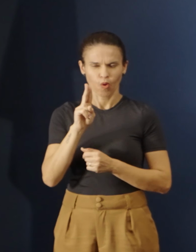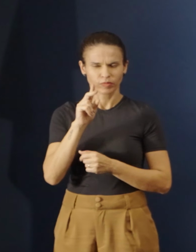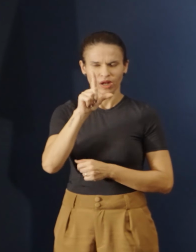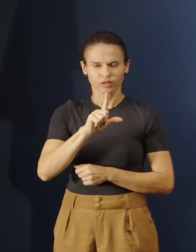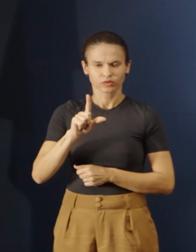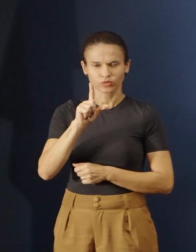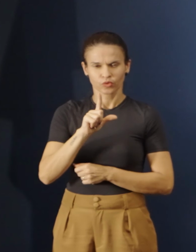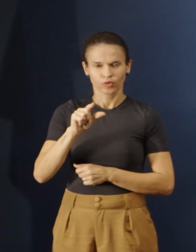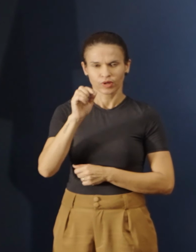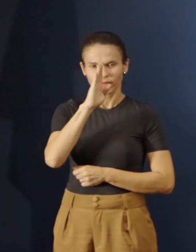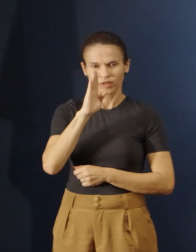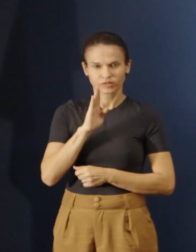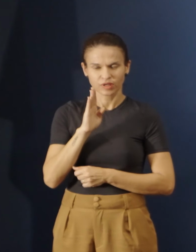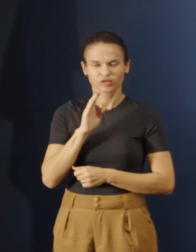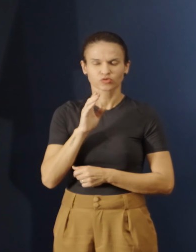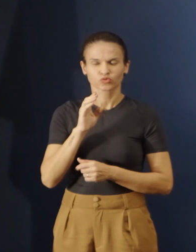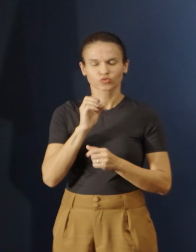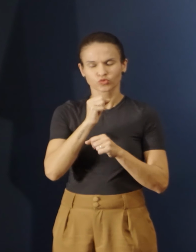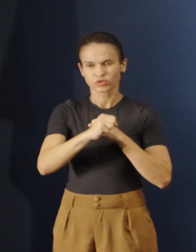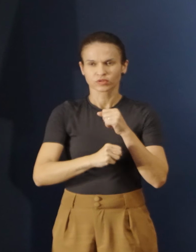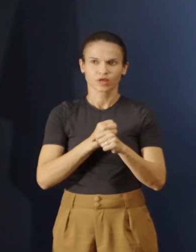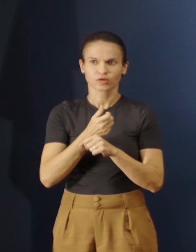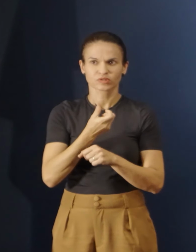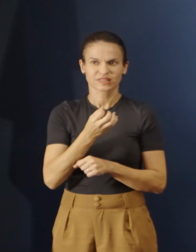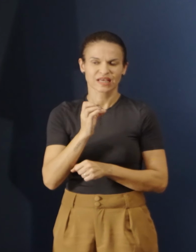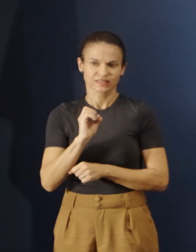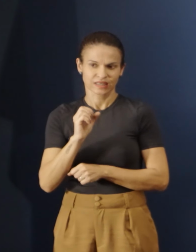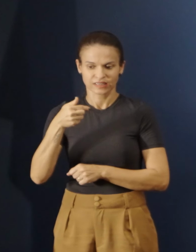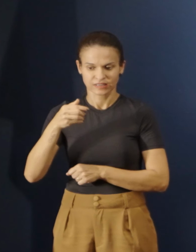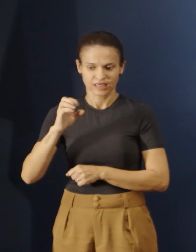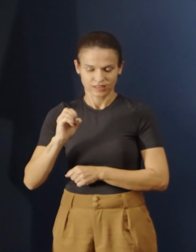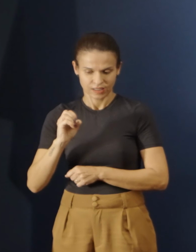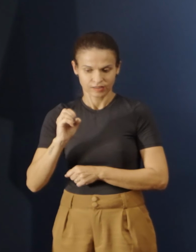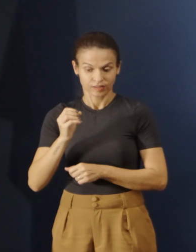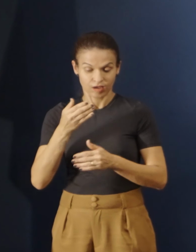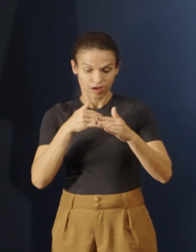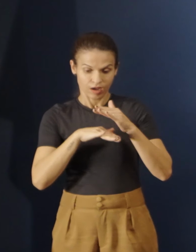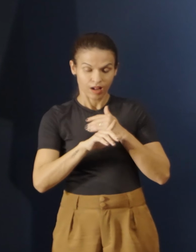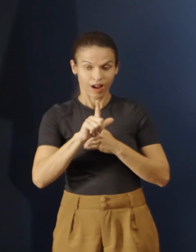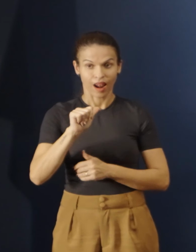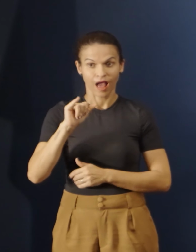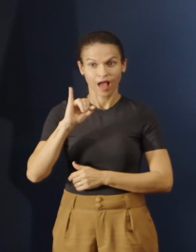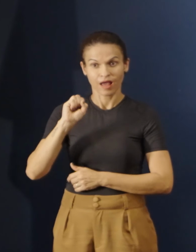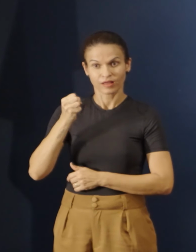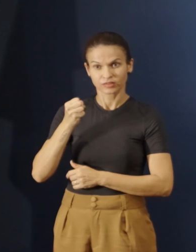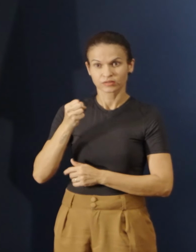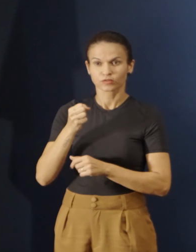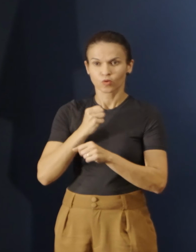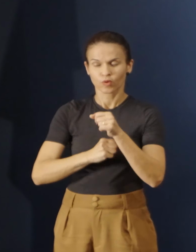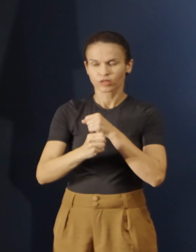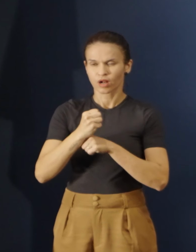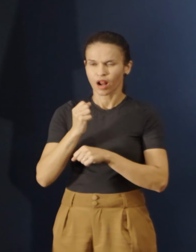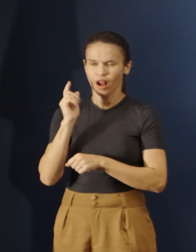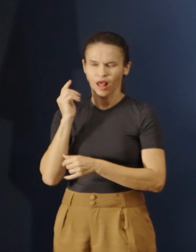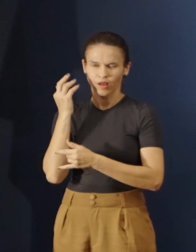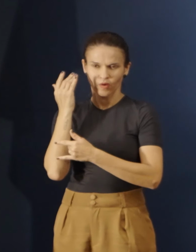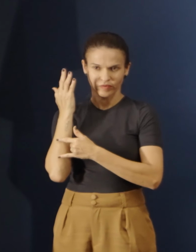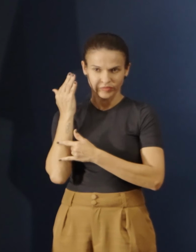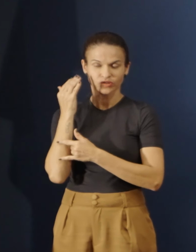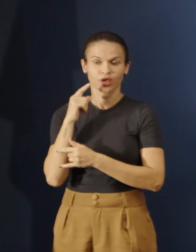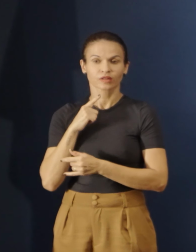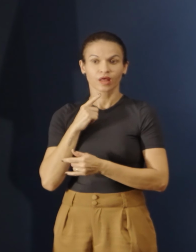60, 70, principalmente 60 e 70, mais ainda. E o arquivo da Laís, que chegou alguns anos atrás lá na UFMG,